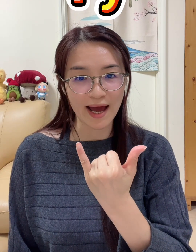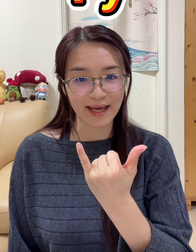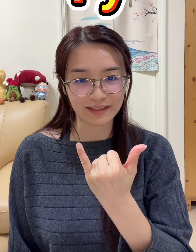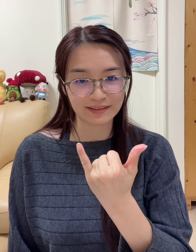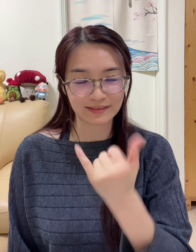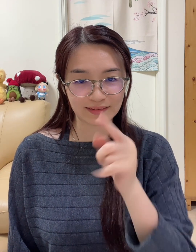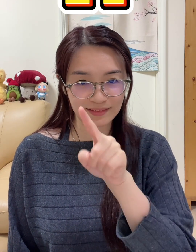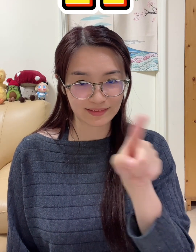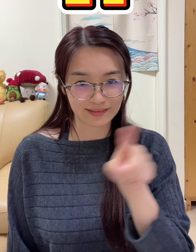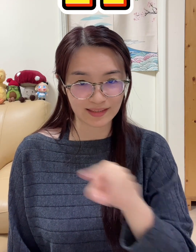Y Z